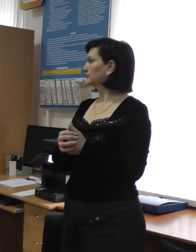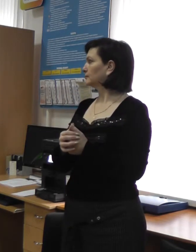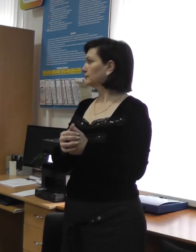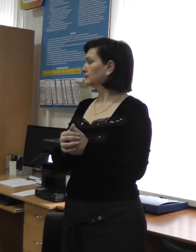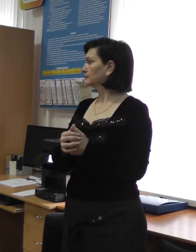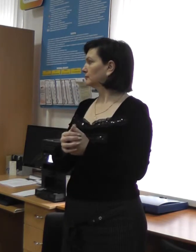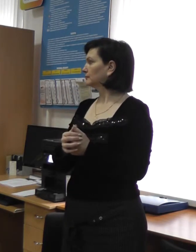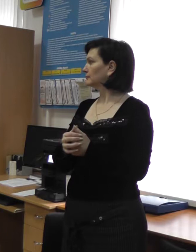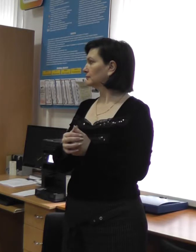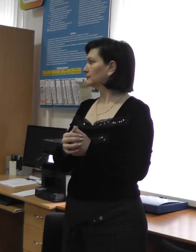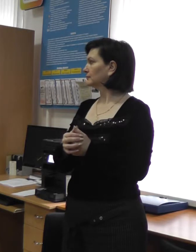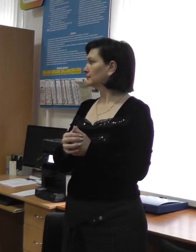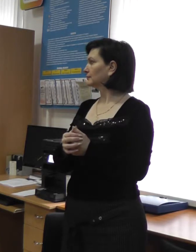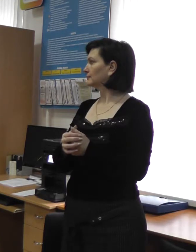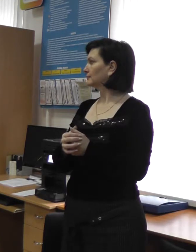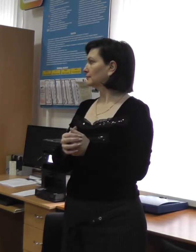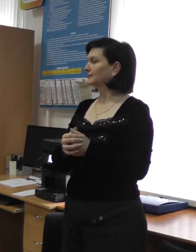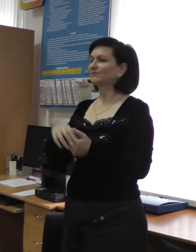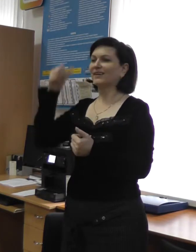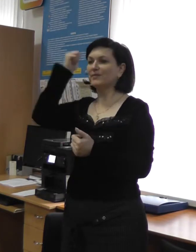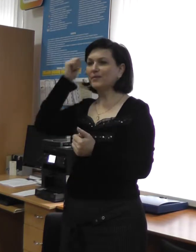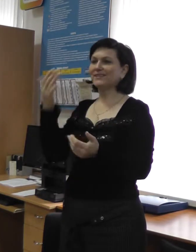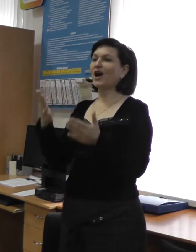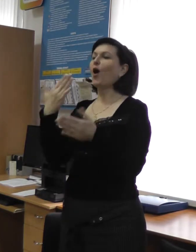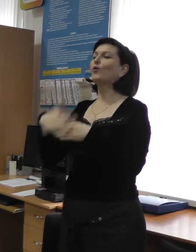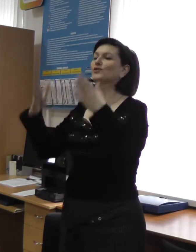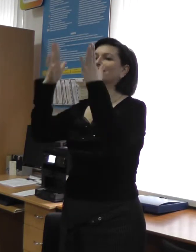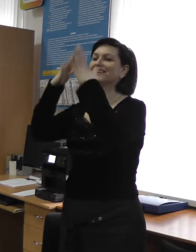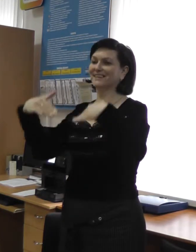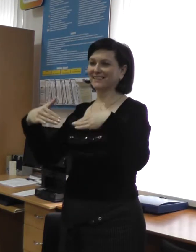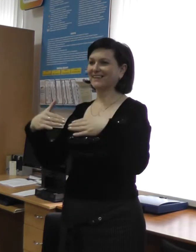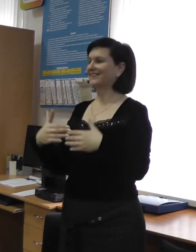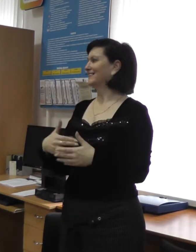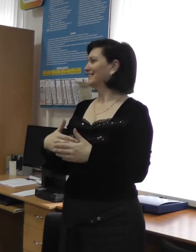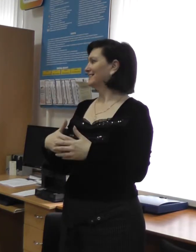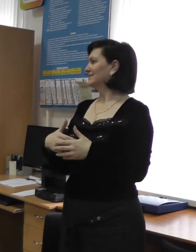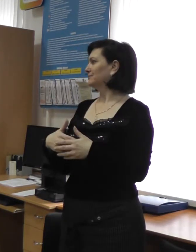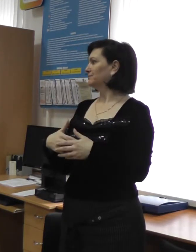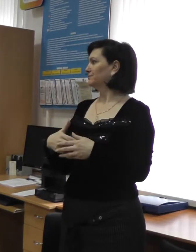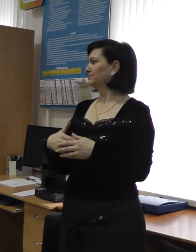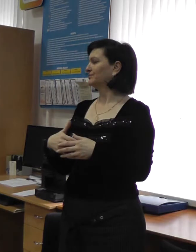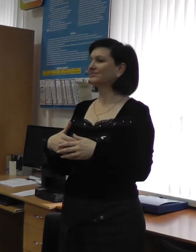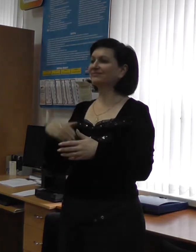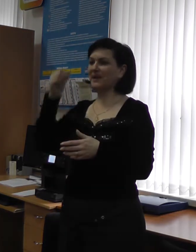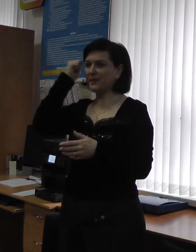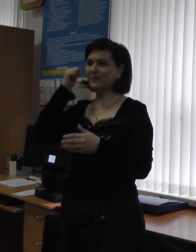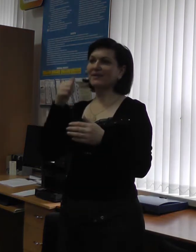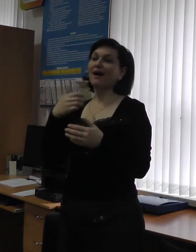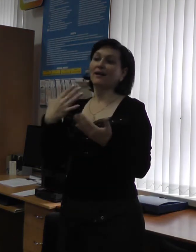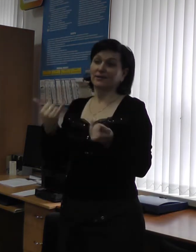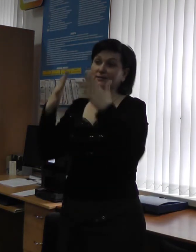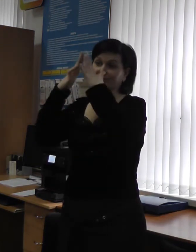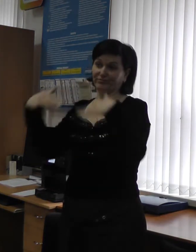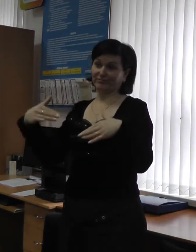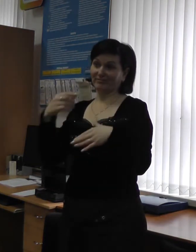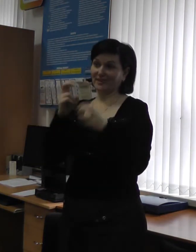«Красный металлист» был. Я имею в виду, что в нашей памяти сохранился он. Я извиняюсь, да, неправильно выразилась. В нашей памяти он сохранился как